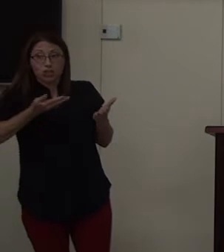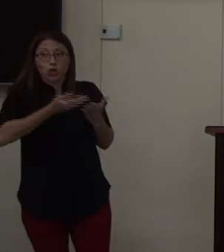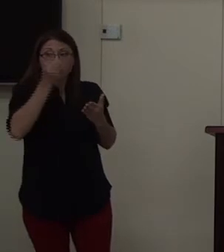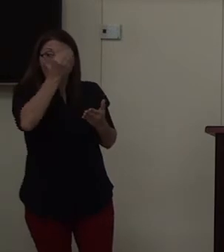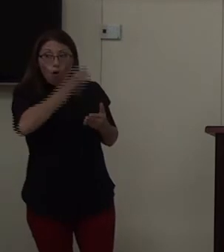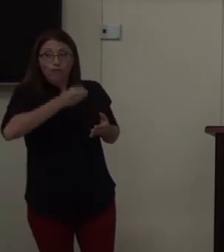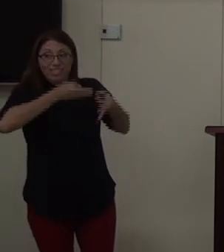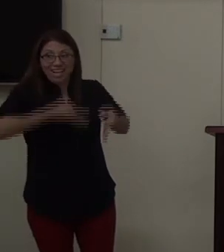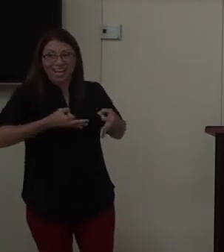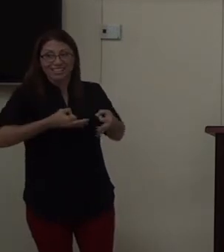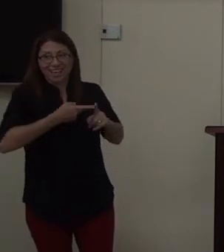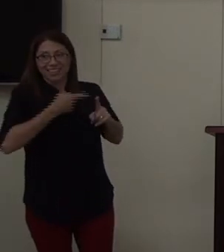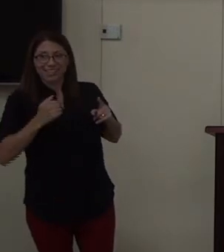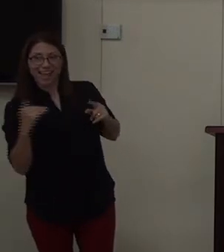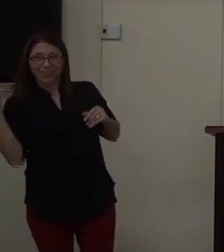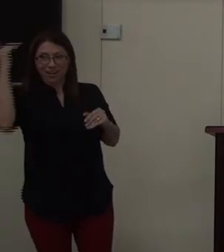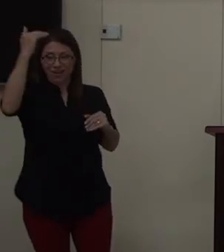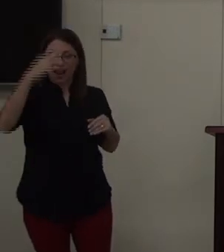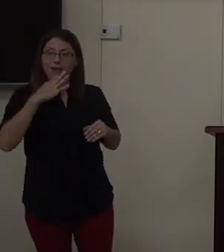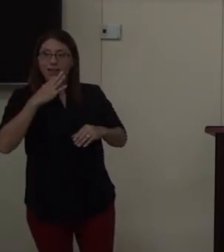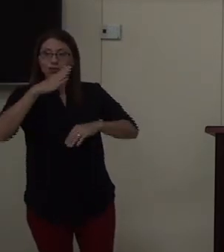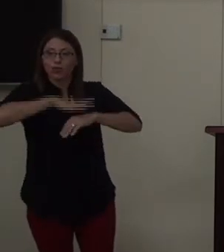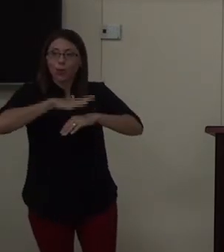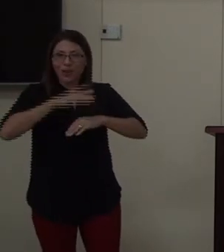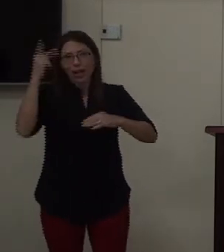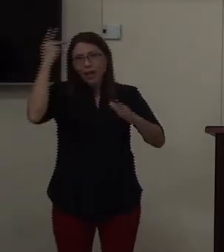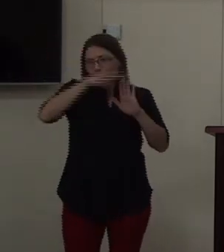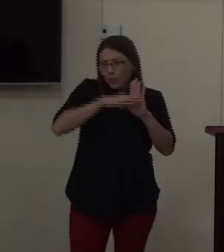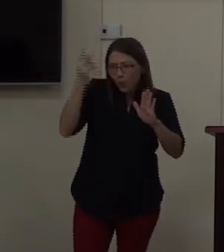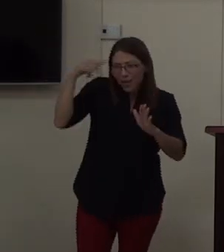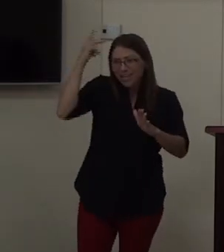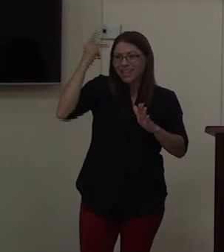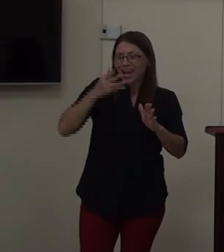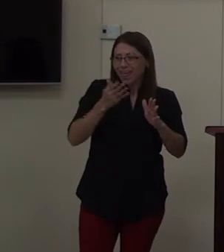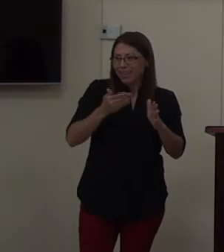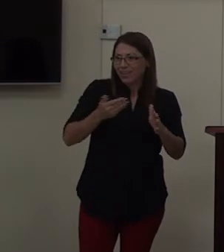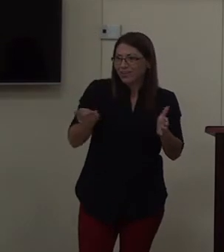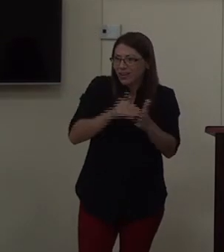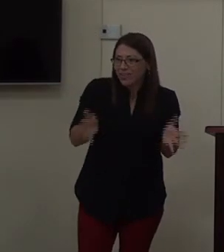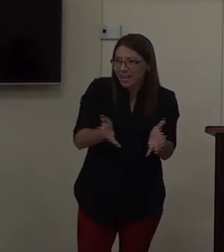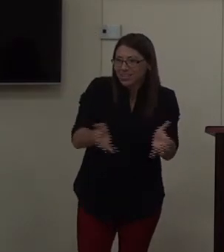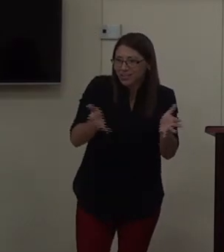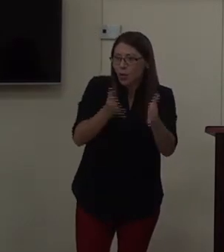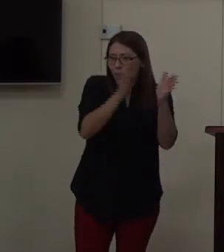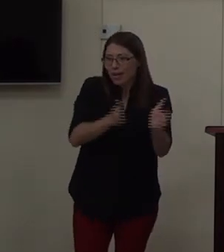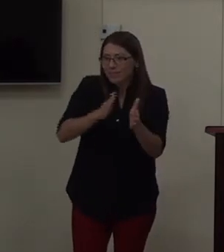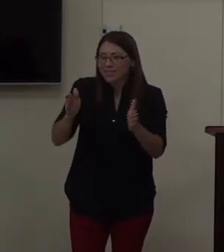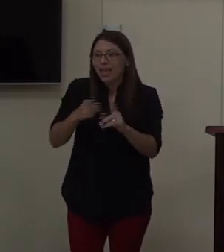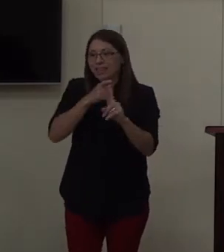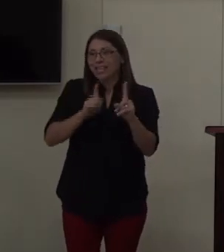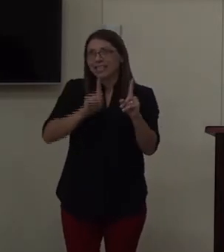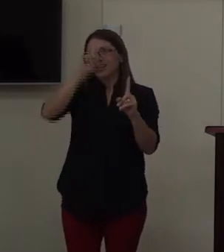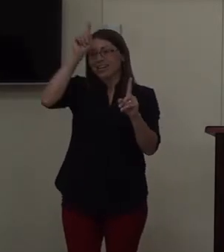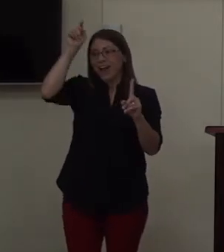arriba, hablando de este esquema de política, ¿verdad?, de revitalización o planificación desde arriba hacia abajo y de abajo hacia arriba. A mí me gusta más decir desde